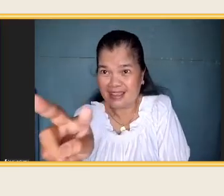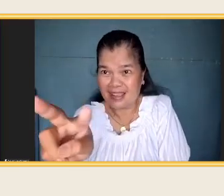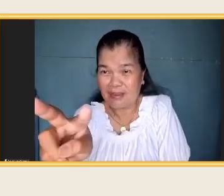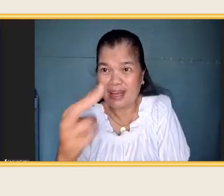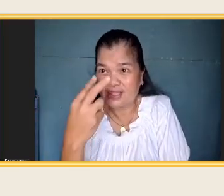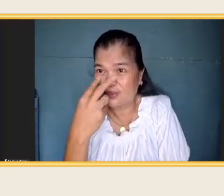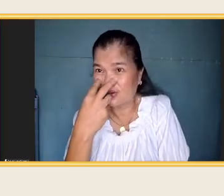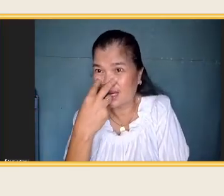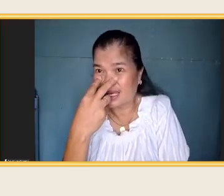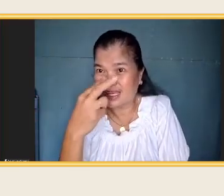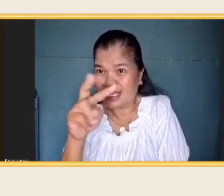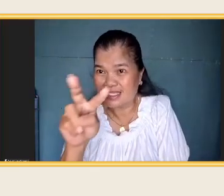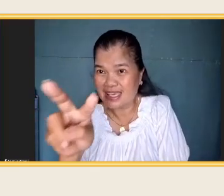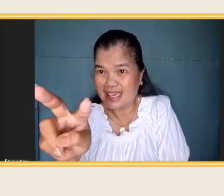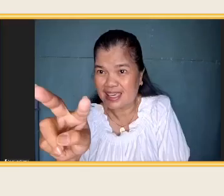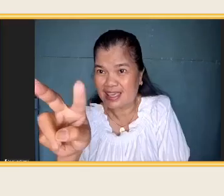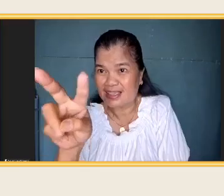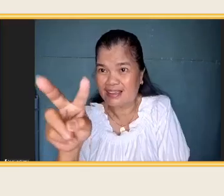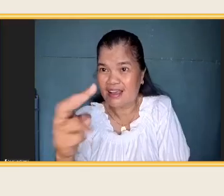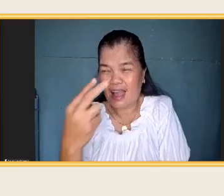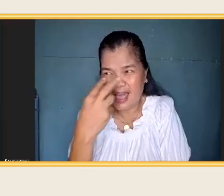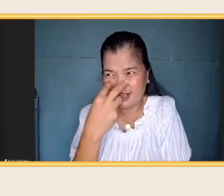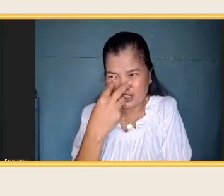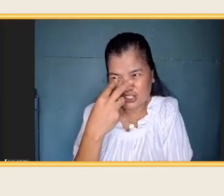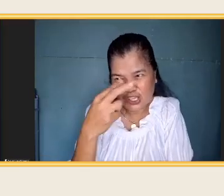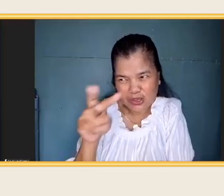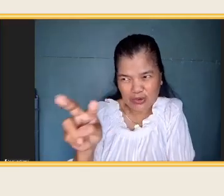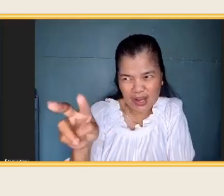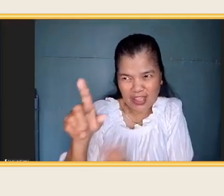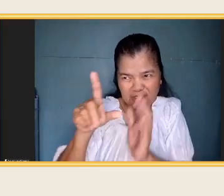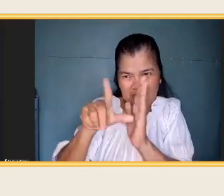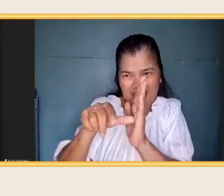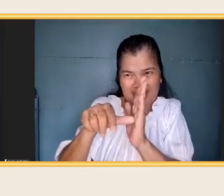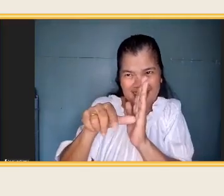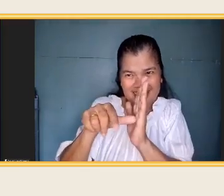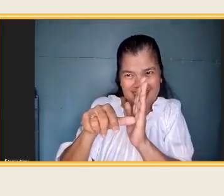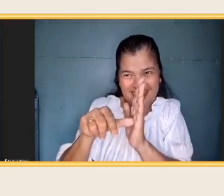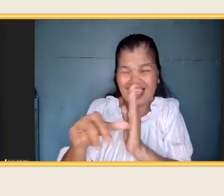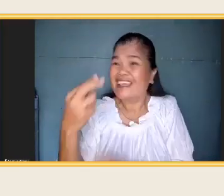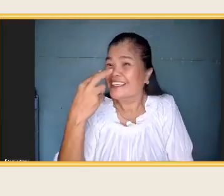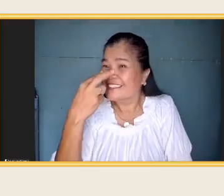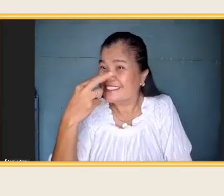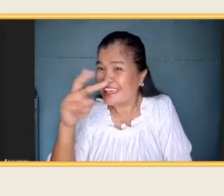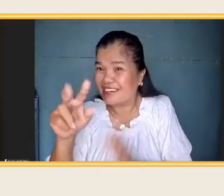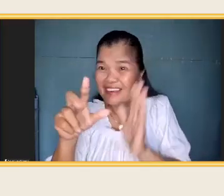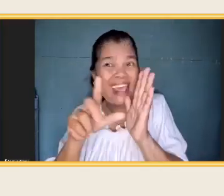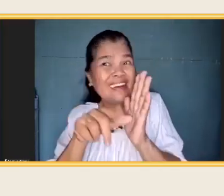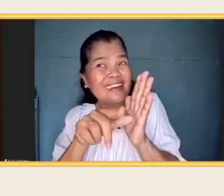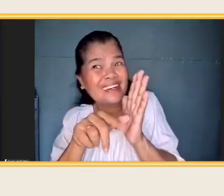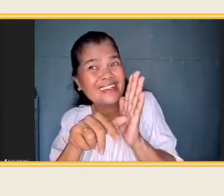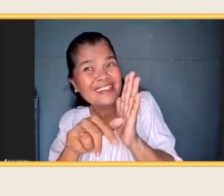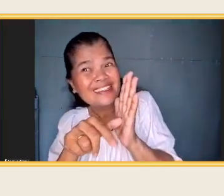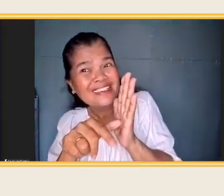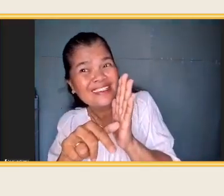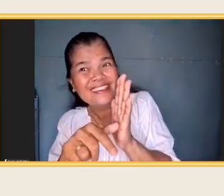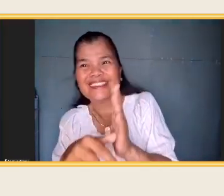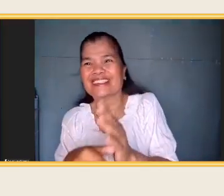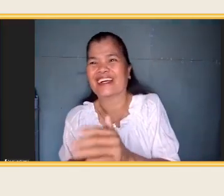See. Diba? Naituro ko na kanina. See. I'll see you later. See you